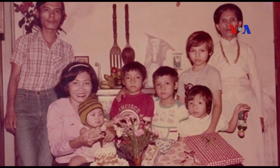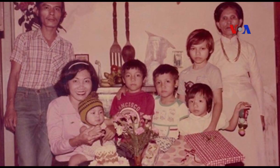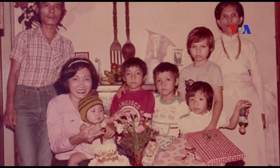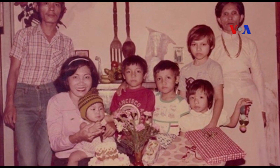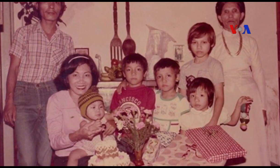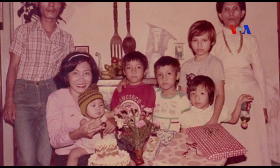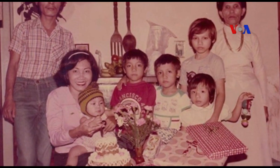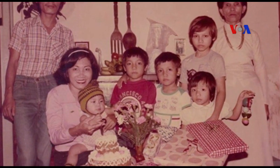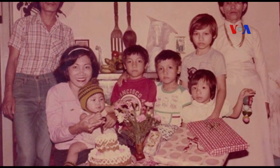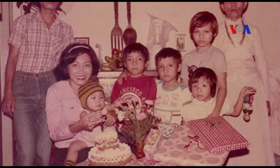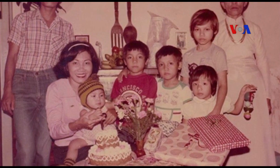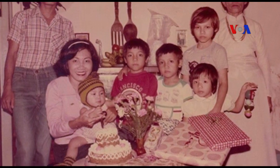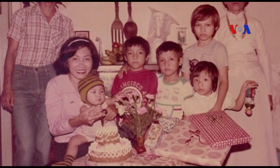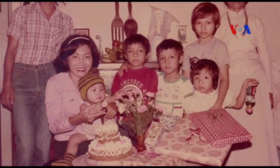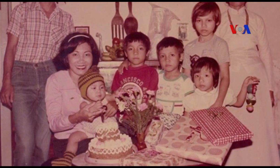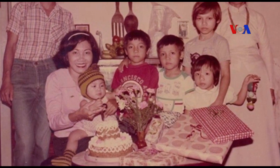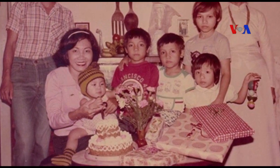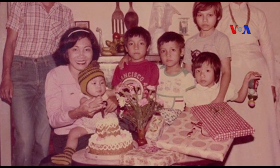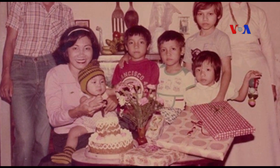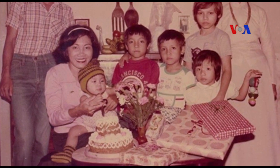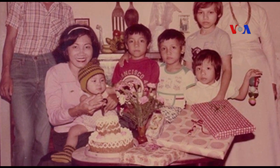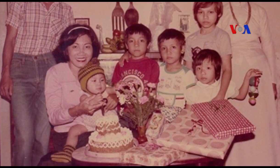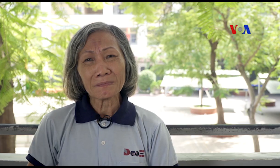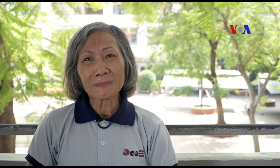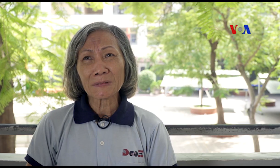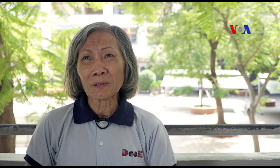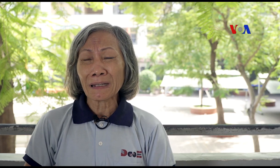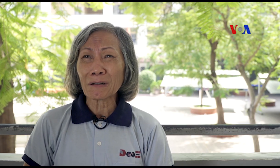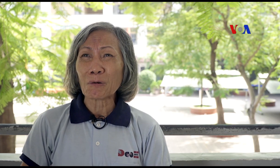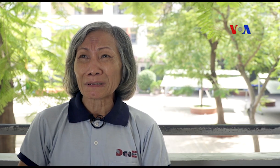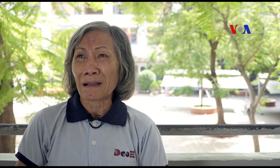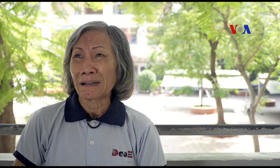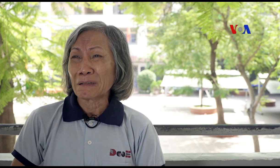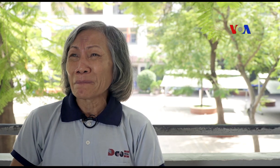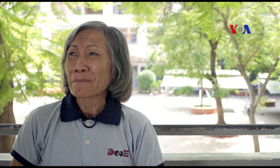là buồn và rất là thất vọng. Tôi thấy